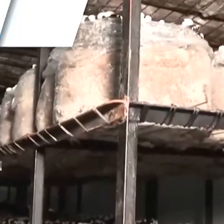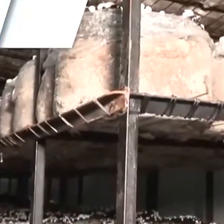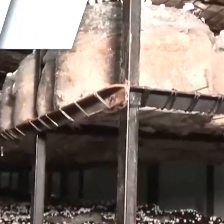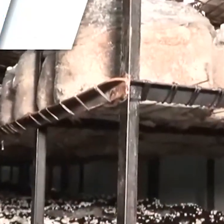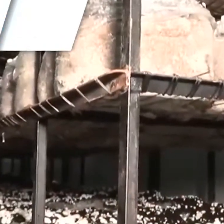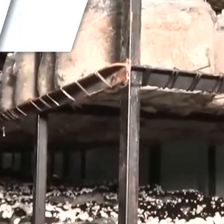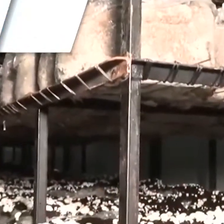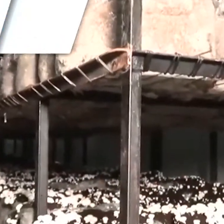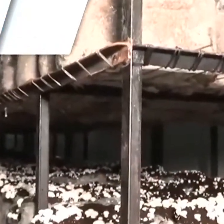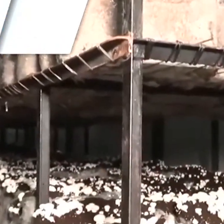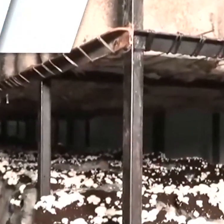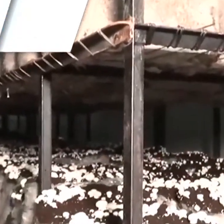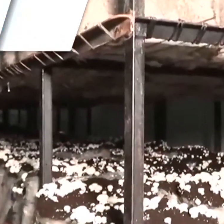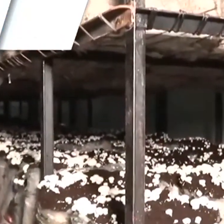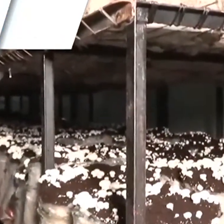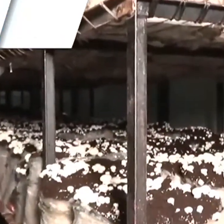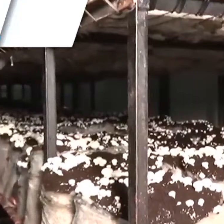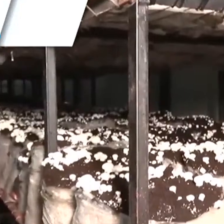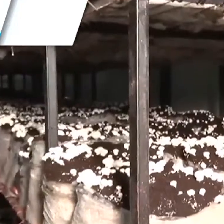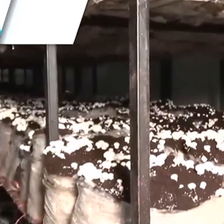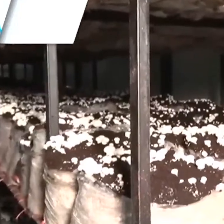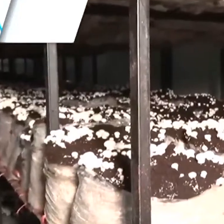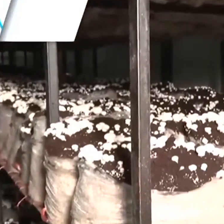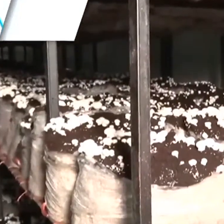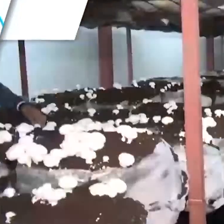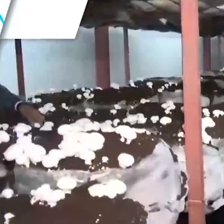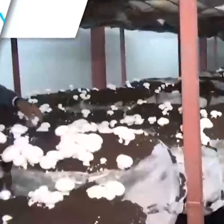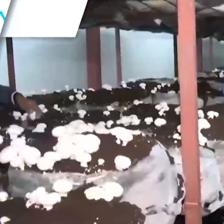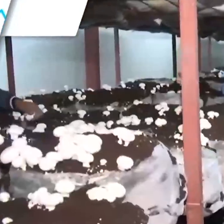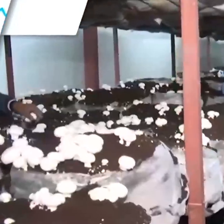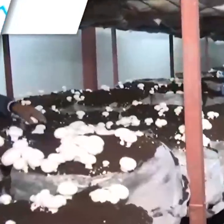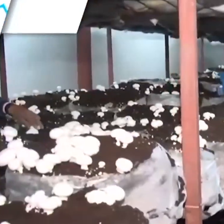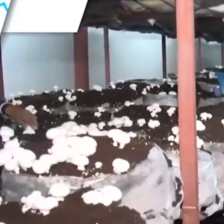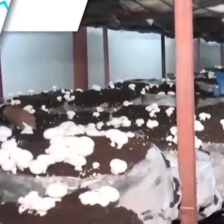के बाद भी मशरूम उत्पादन से कई गुना अधिक मुनाफा कमाया जा सकता है।